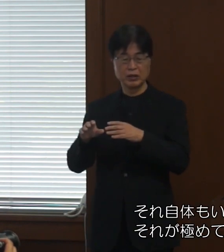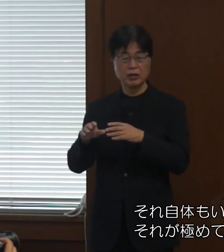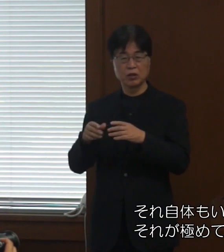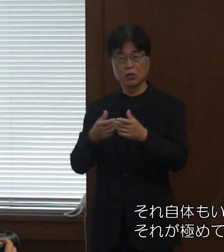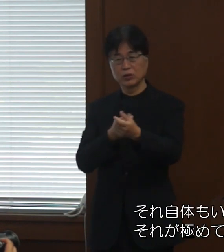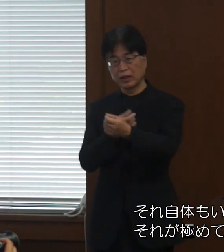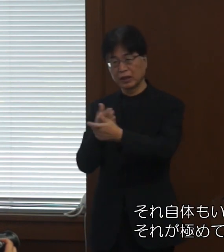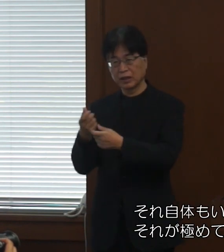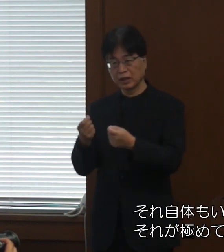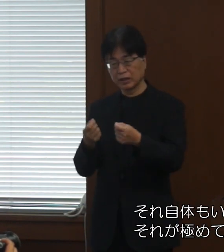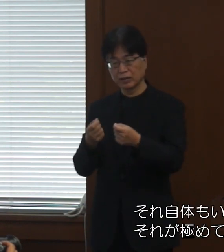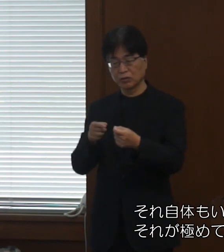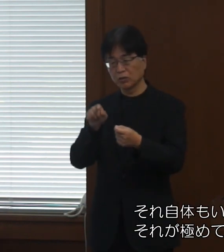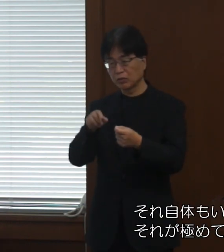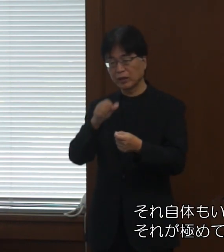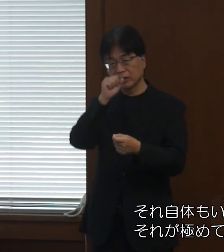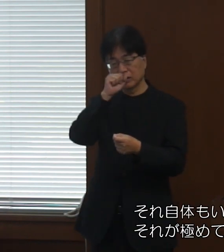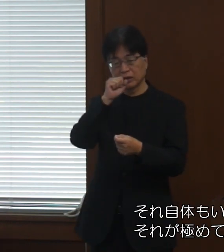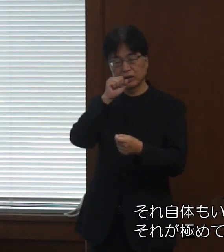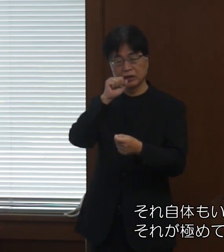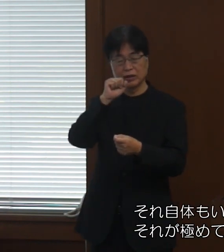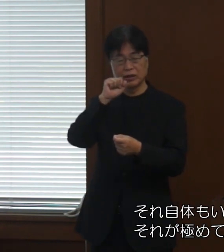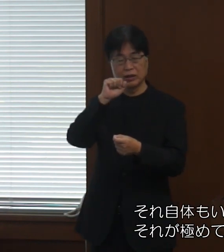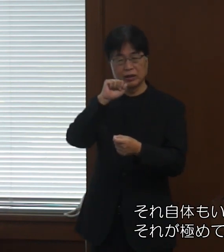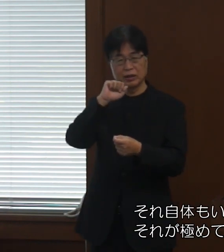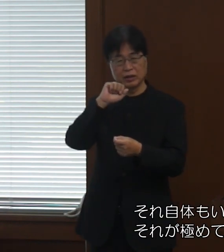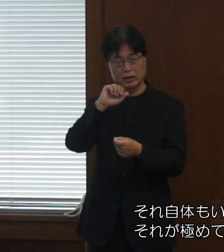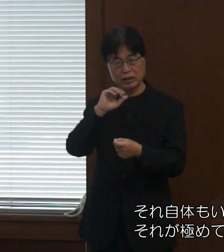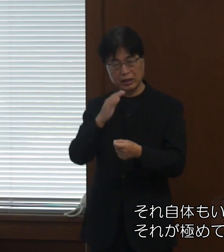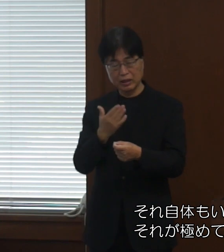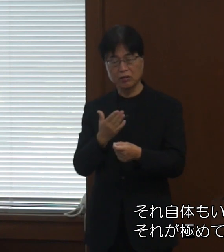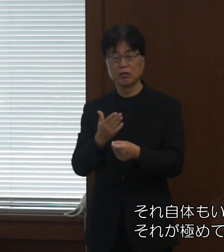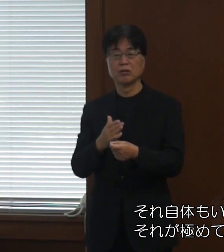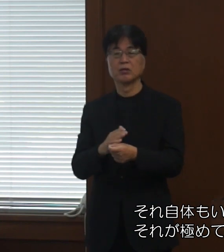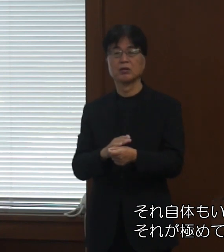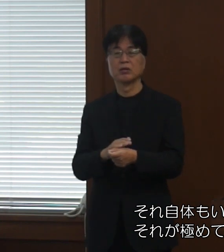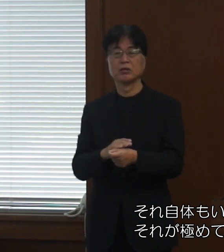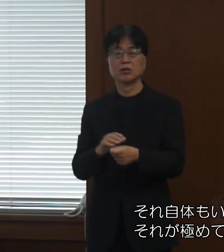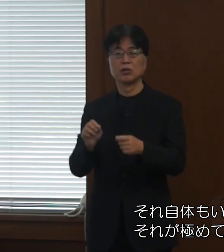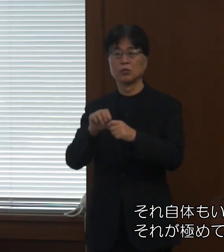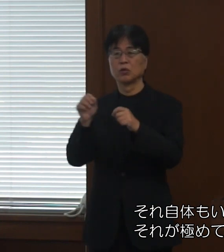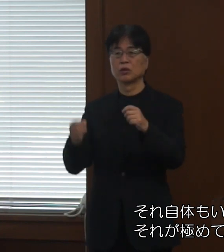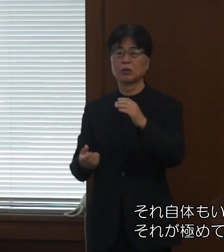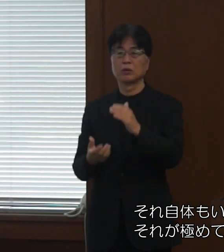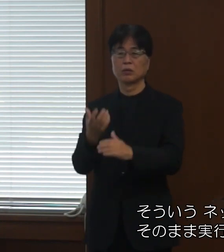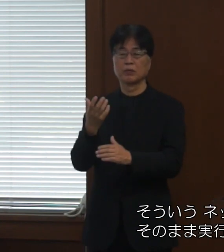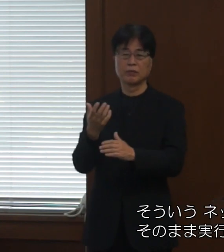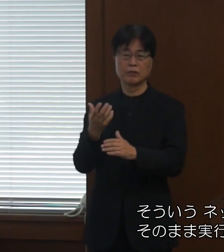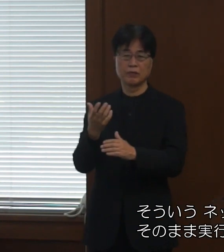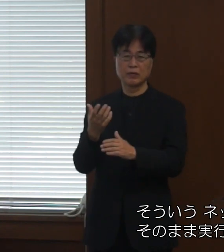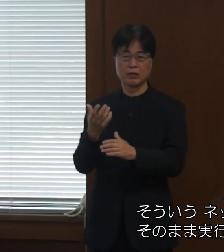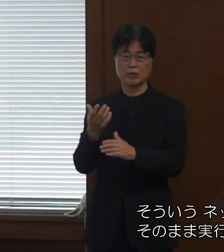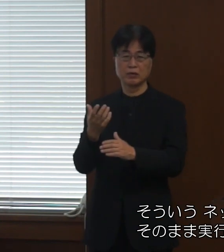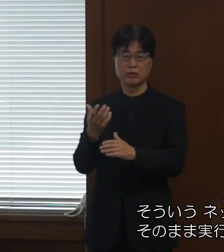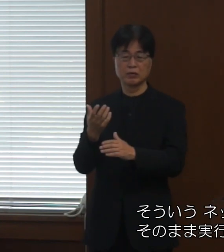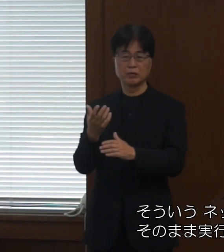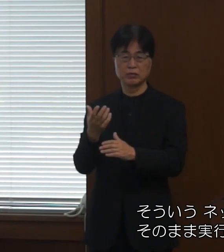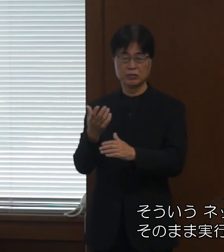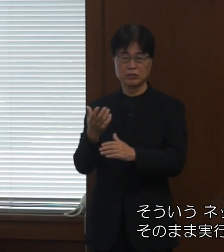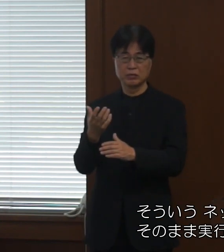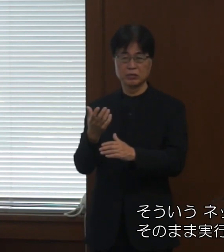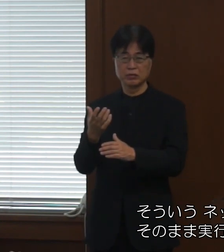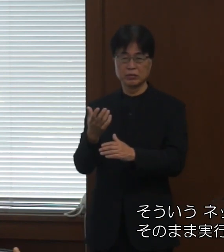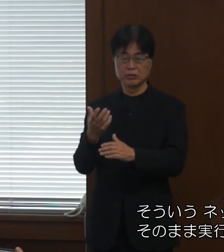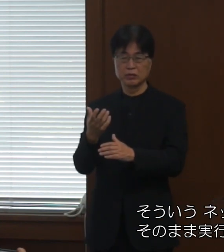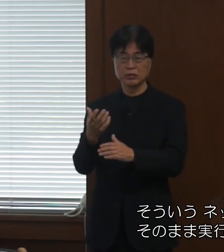できてそれ自体もいいことなんだけれどもそれが極めて問題が起きるようなそういう